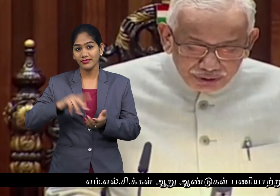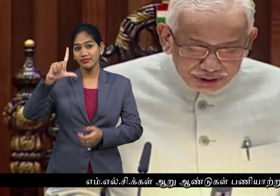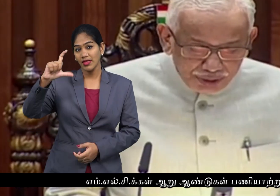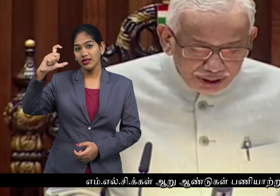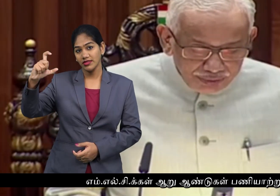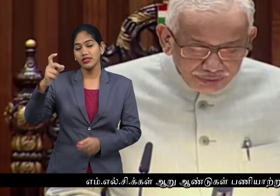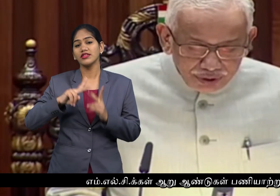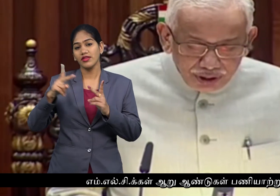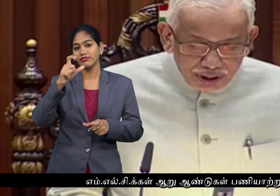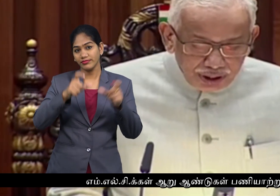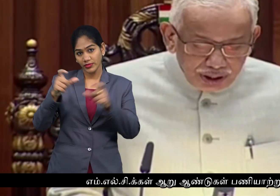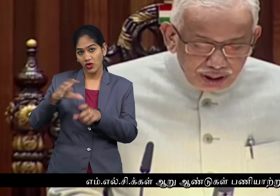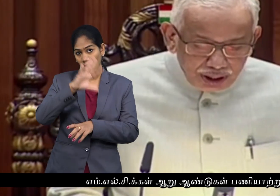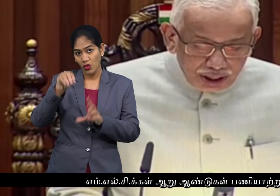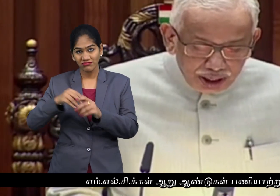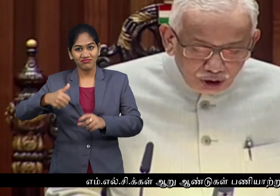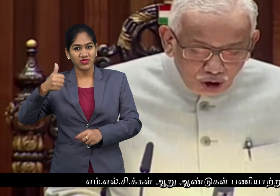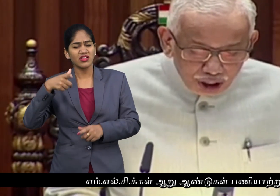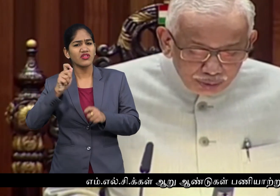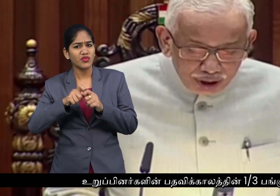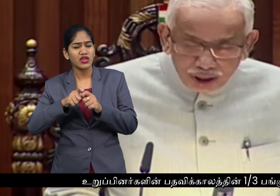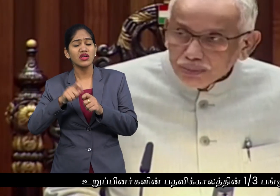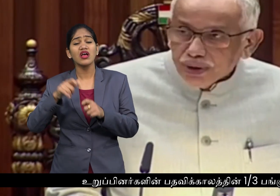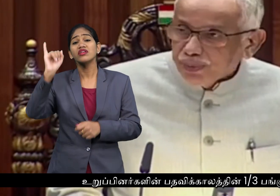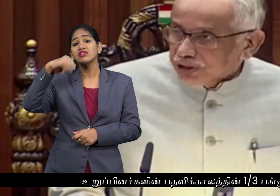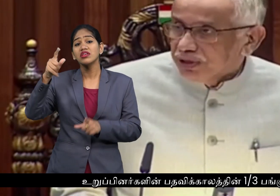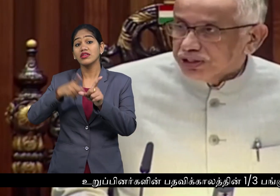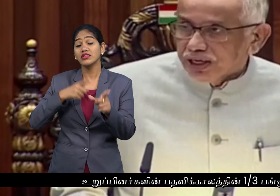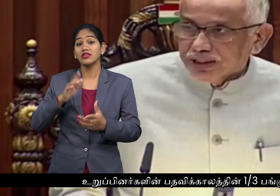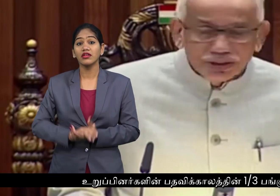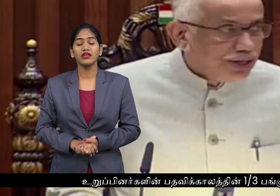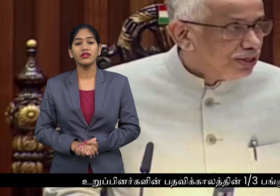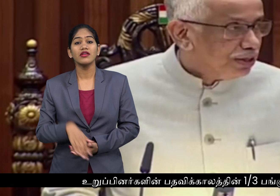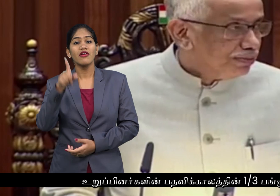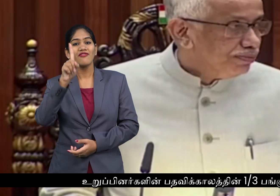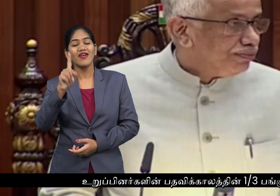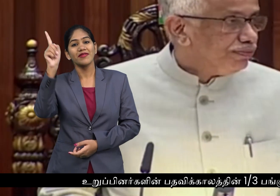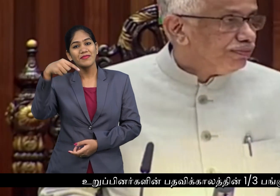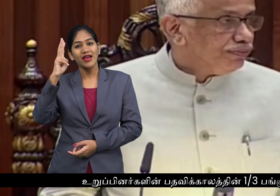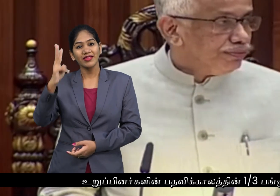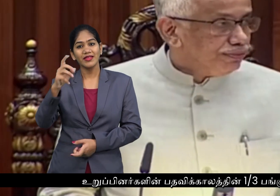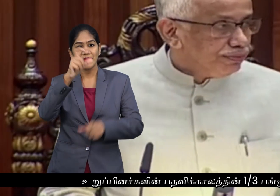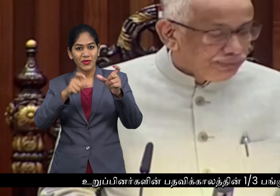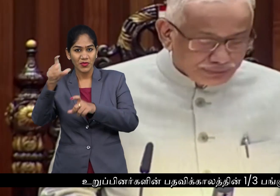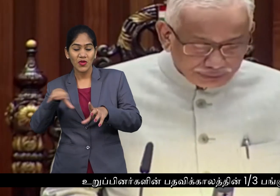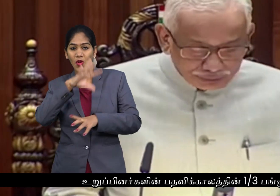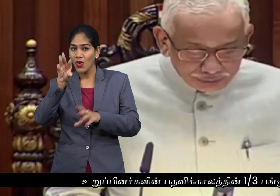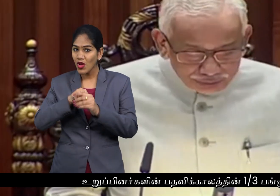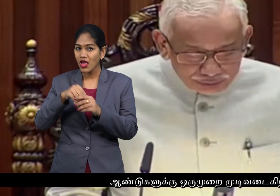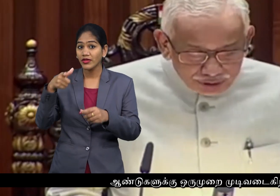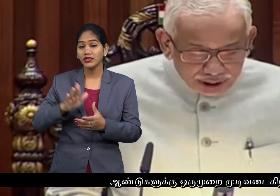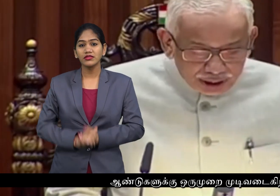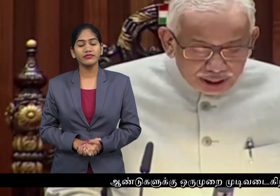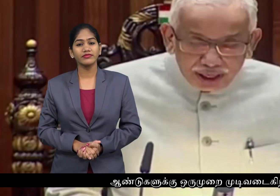எம்எல்ஏக்கள் 6 ஆண்டுகள் பணியாற்றுவார்கள். உறுப்பினர்களின் பதவிக்காலத்தின் 1 அல்லது 3 பங்கு